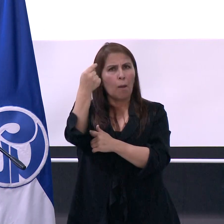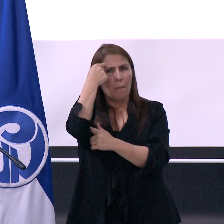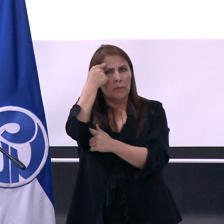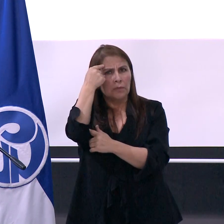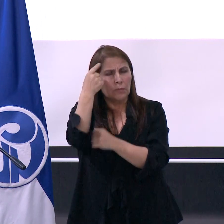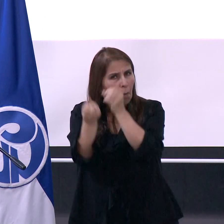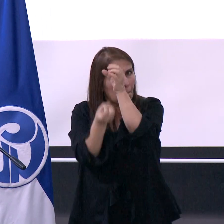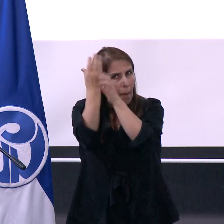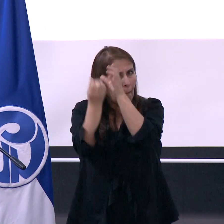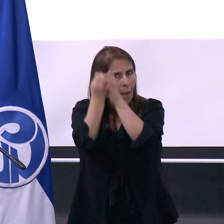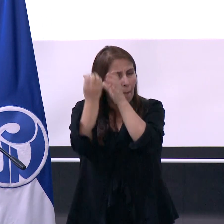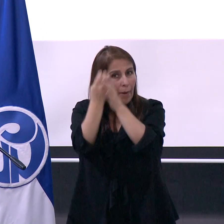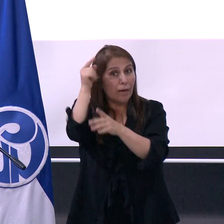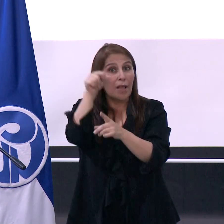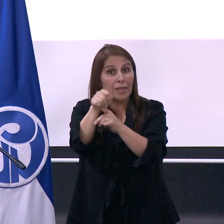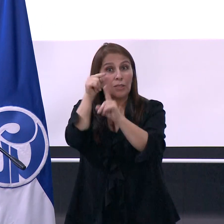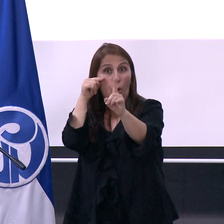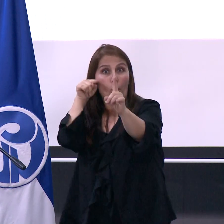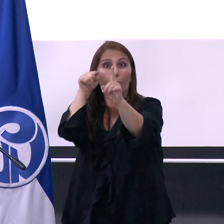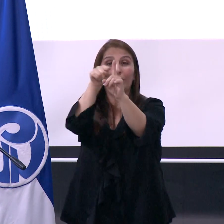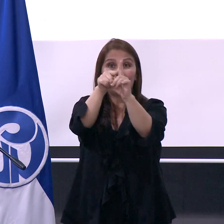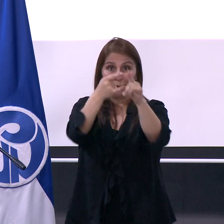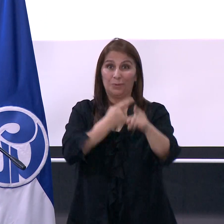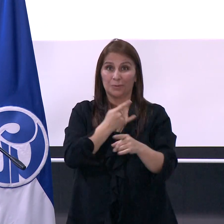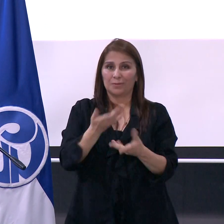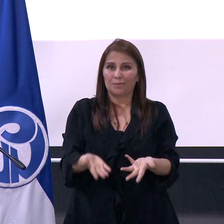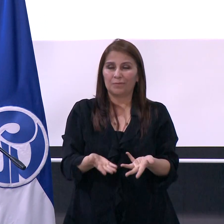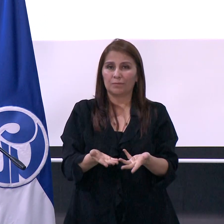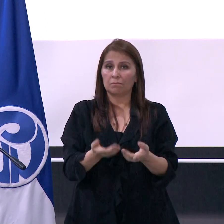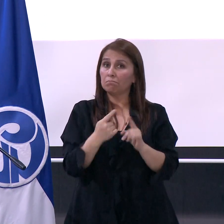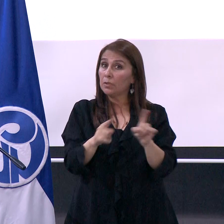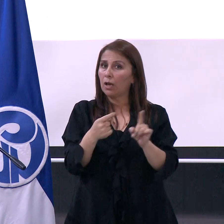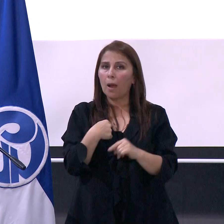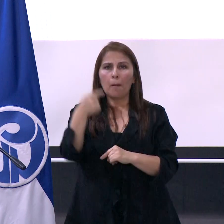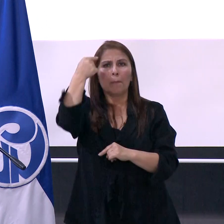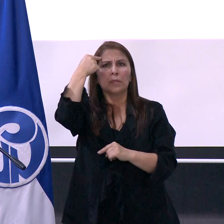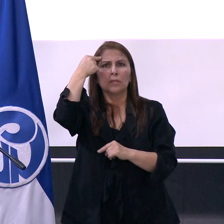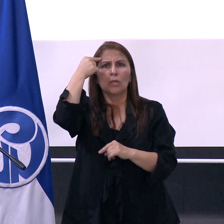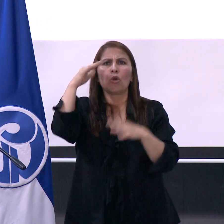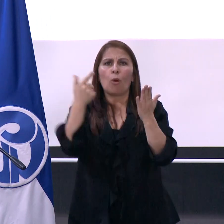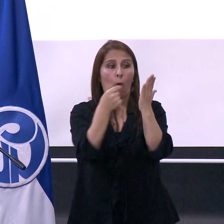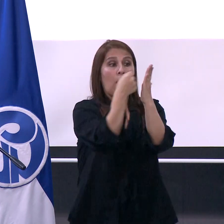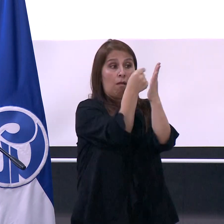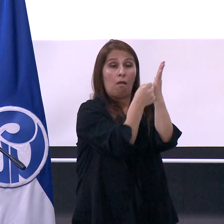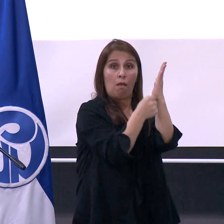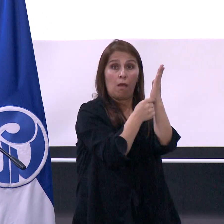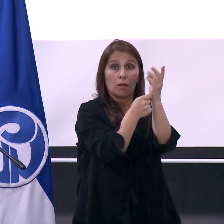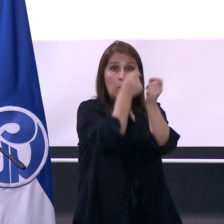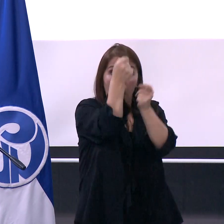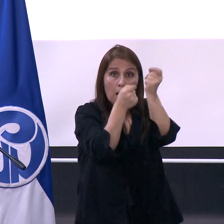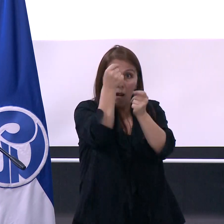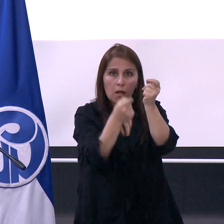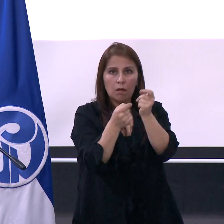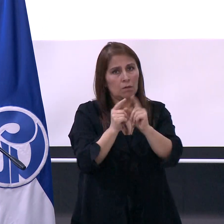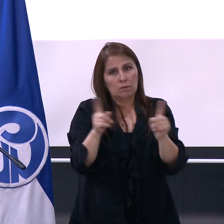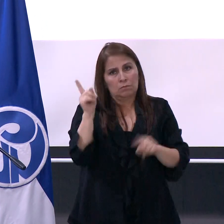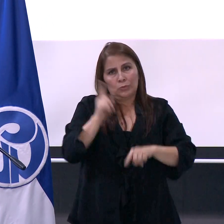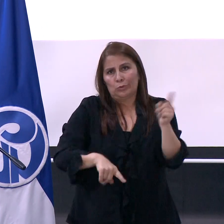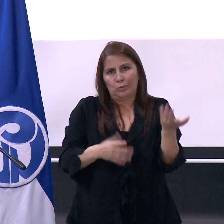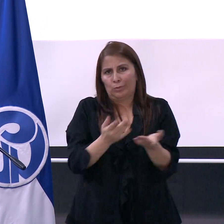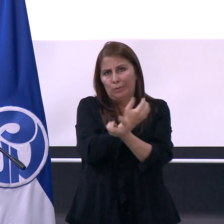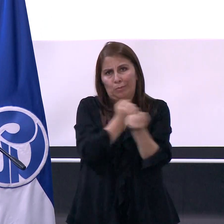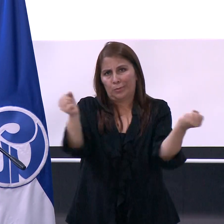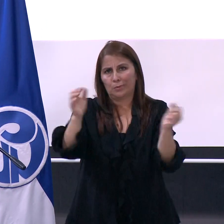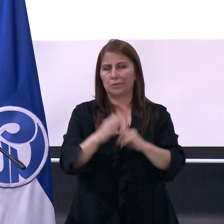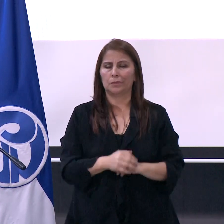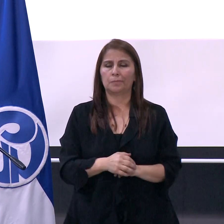creemos es ese horizonte y el pensamiento no se mide por indicadores en la universidad